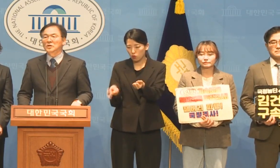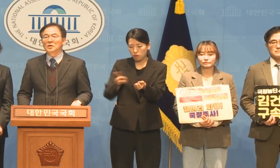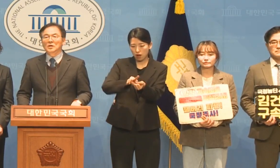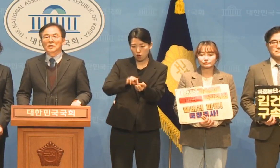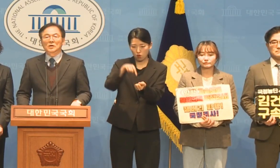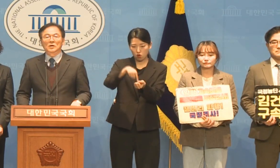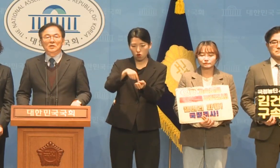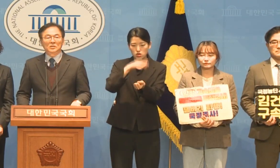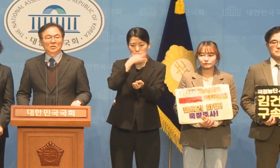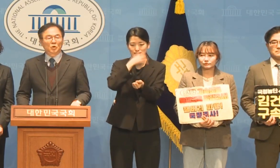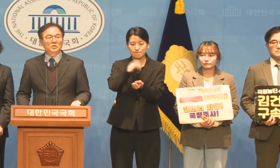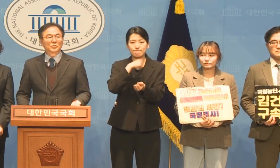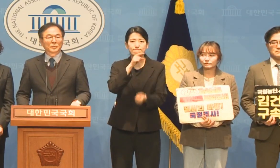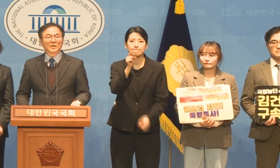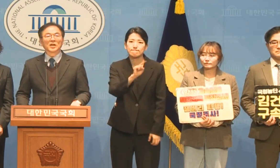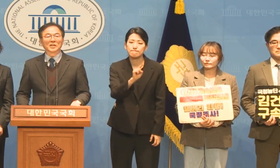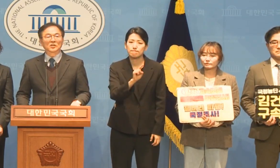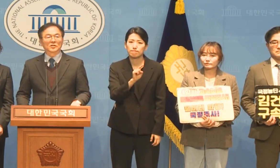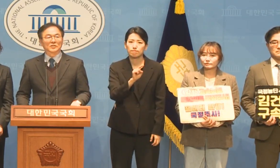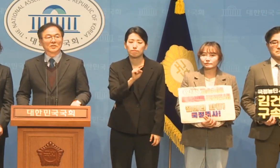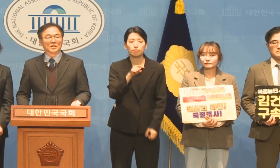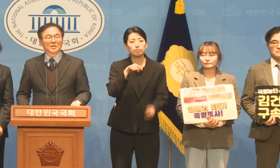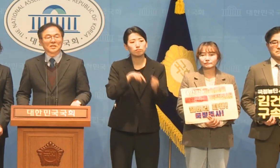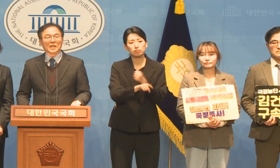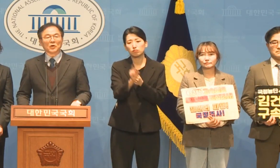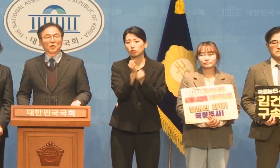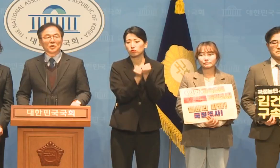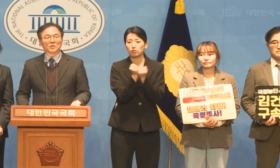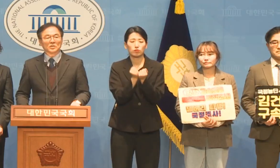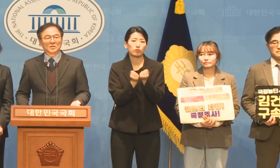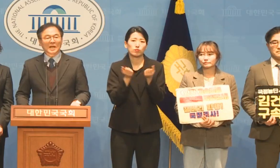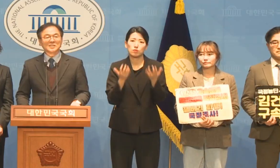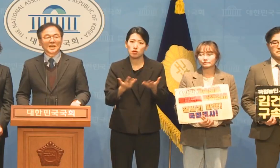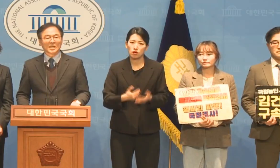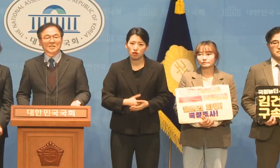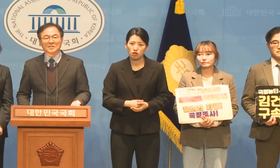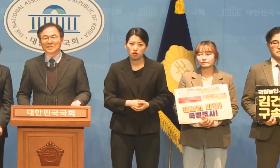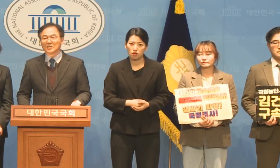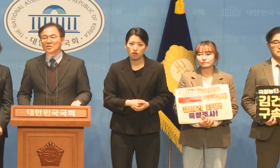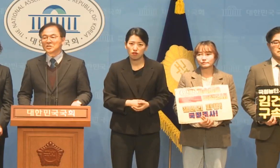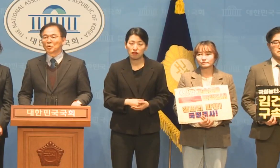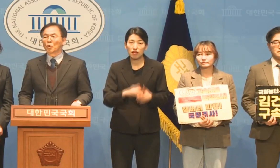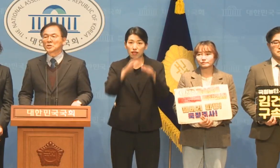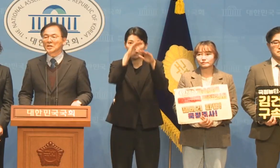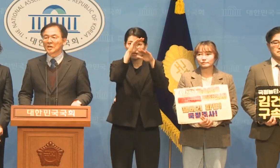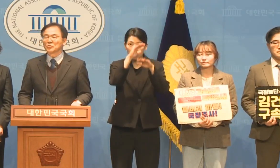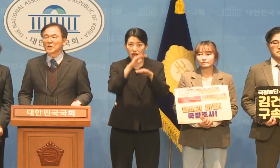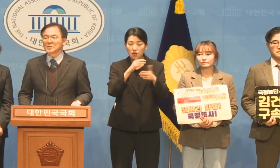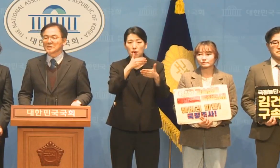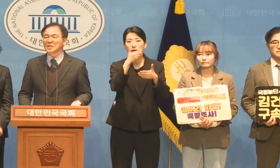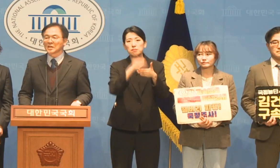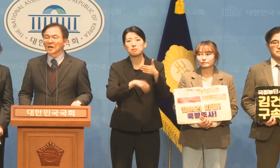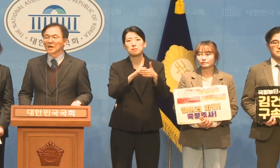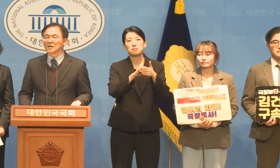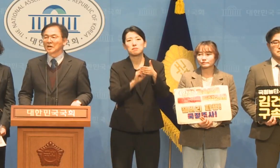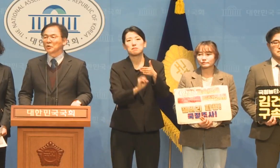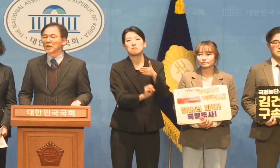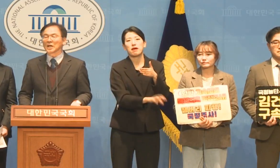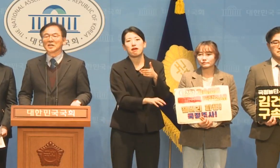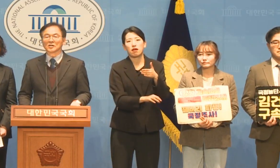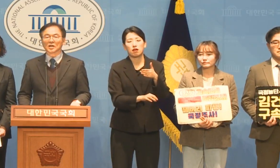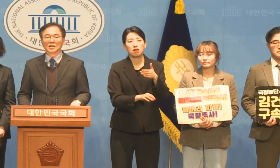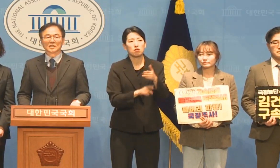무슨 그 종점을 변경했던 내용을 삭제한 그것이 오타 때문에